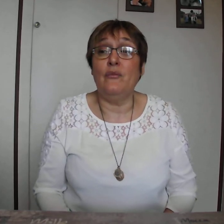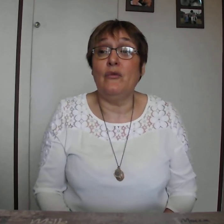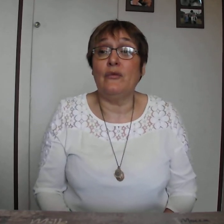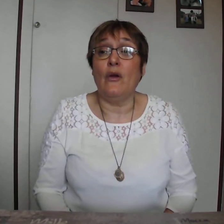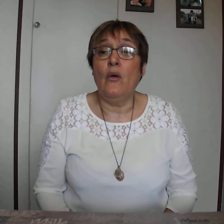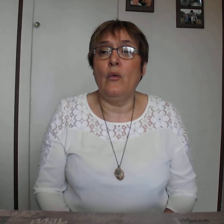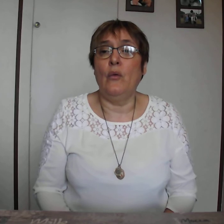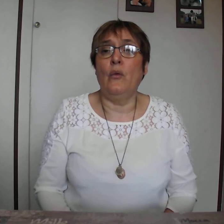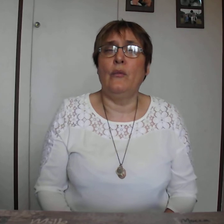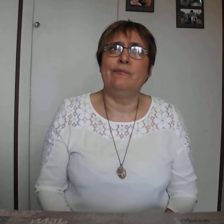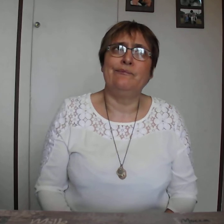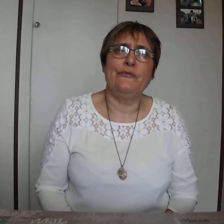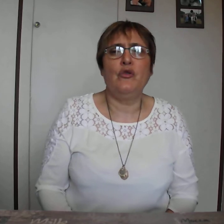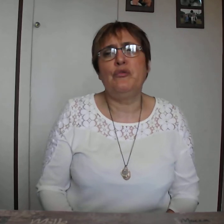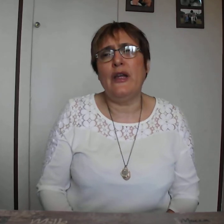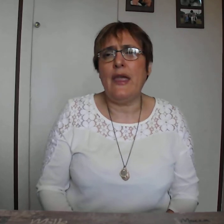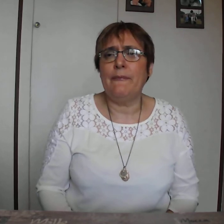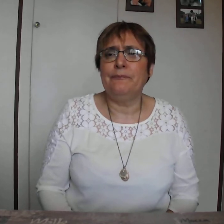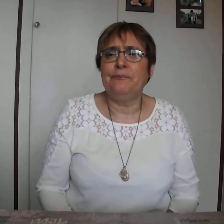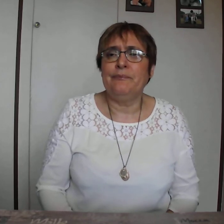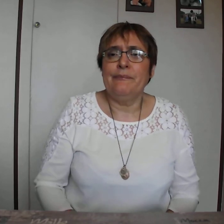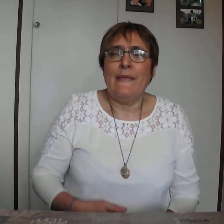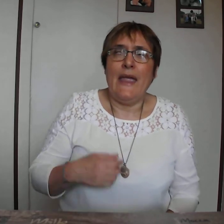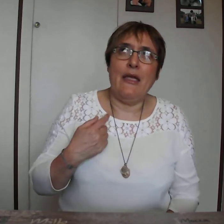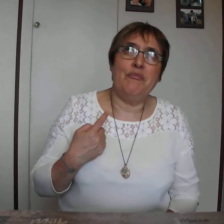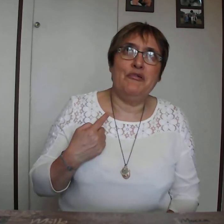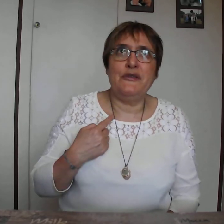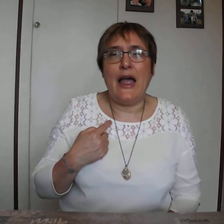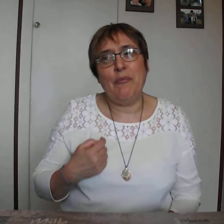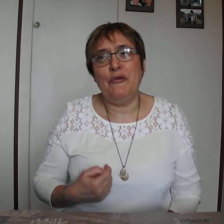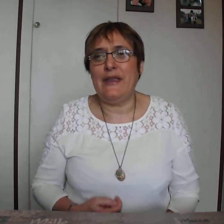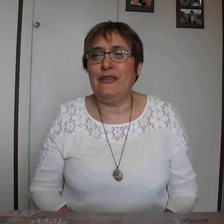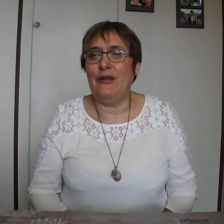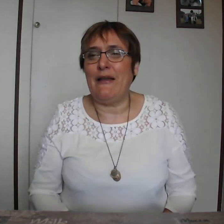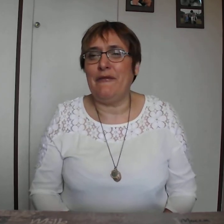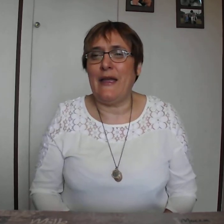monde, du poulailler. Et plus tard, peut-être de la ferme.